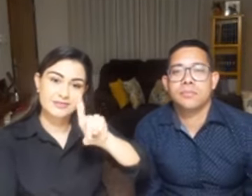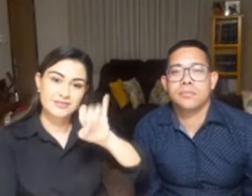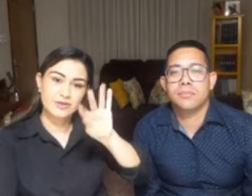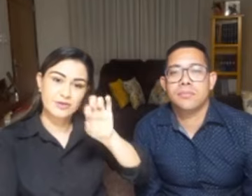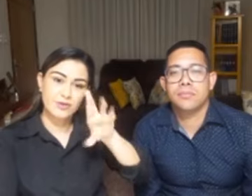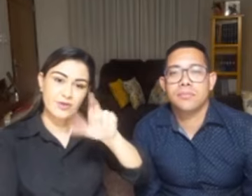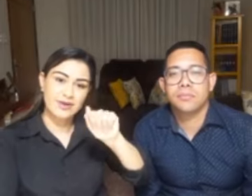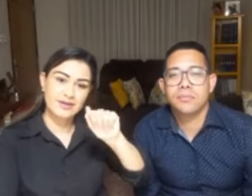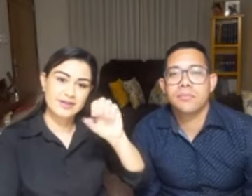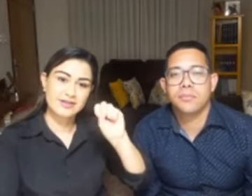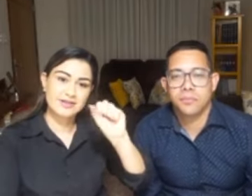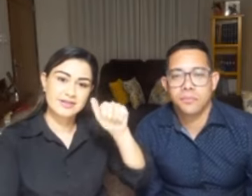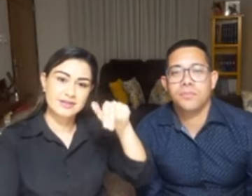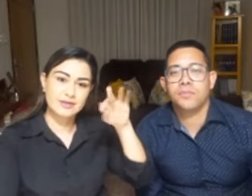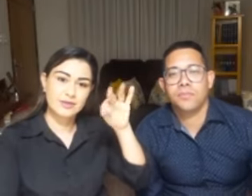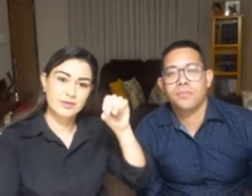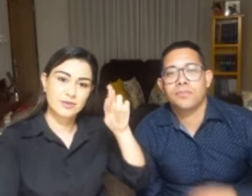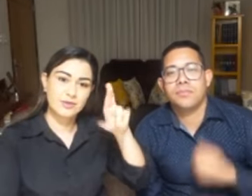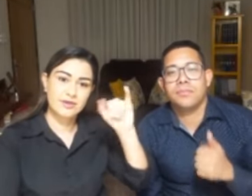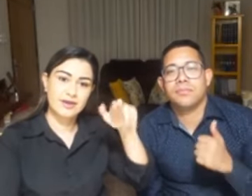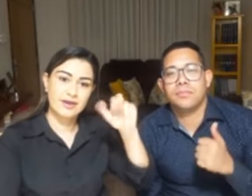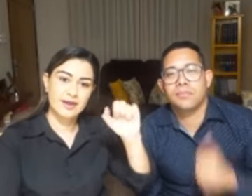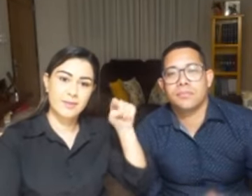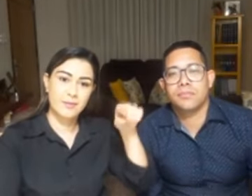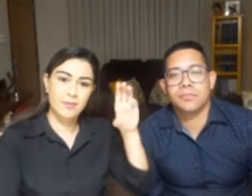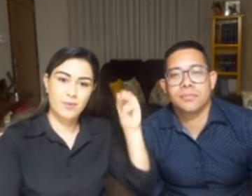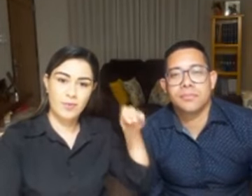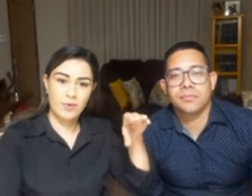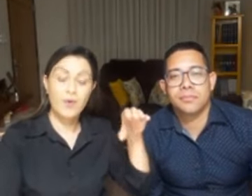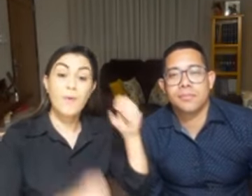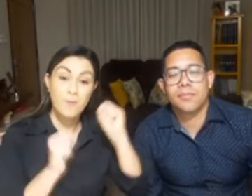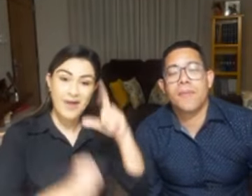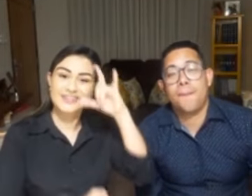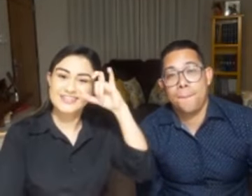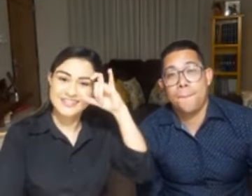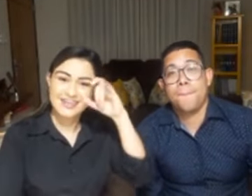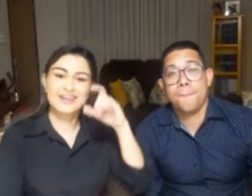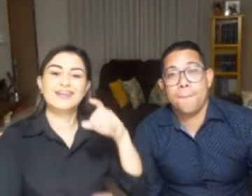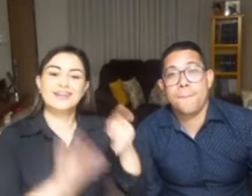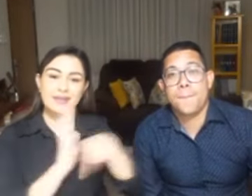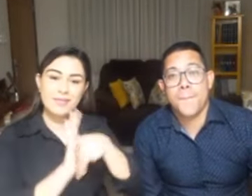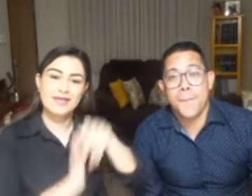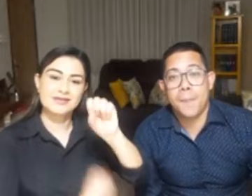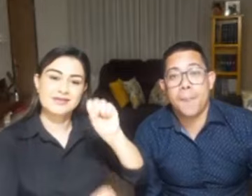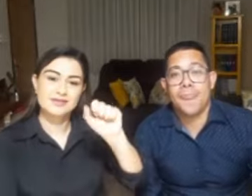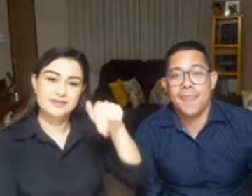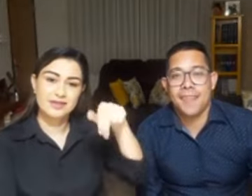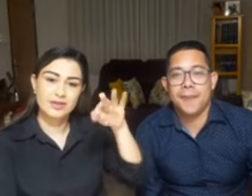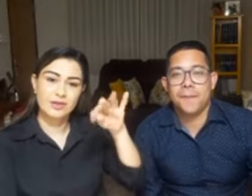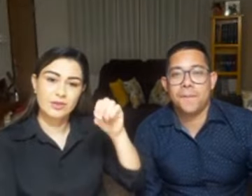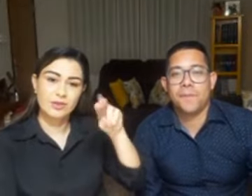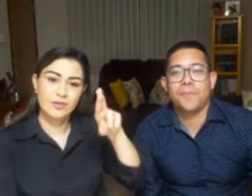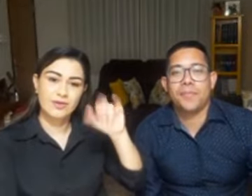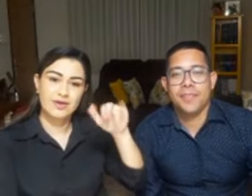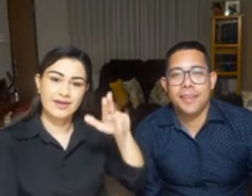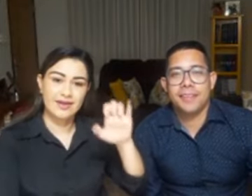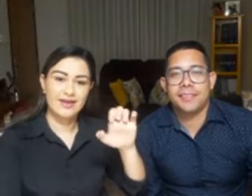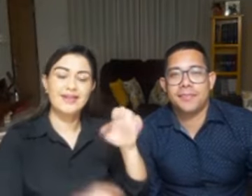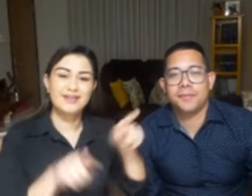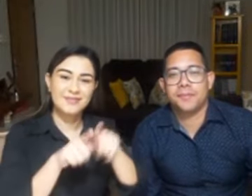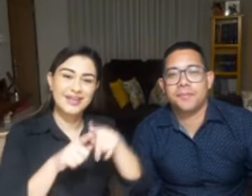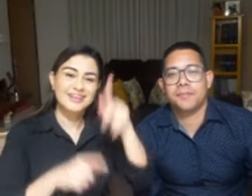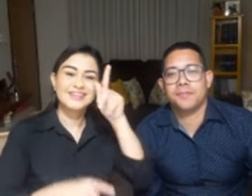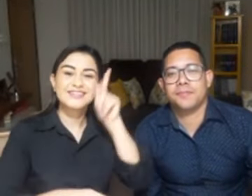editorasantorini.com. Entra lá também no nosso Instagram, Editora Santorini, nosso Facebook, e encontre lá nossas publicações. Gisele e